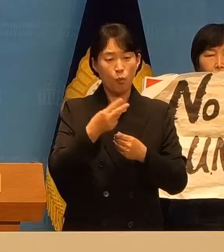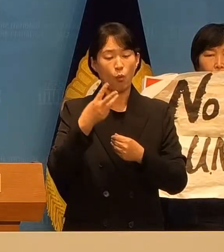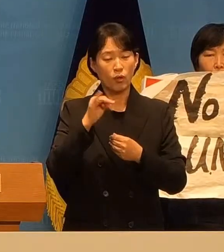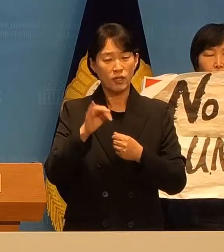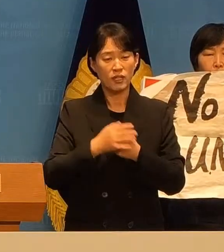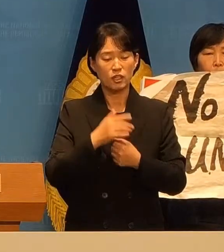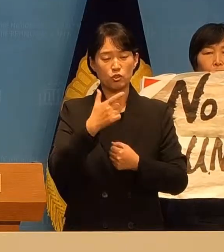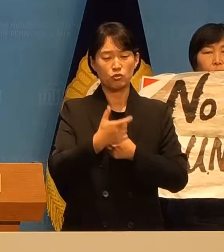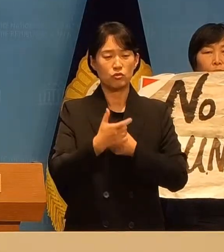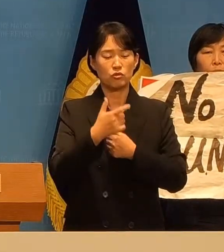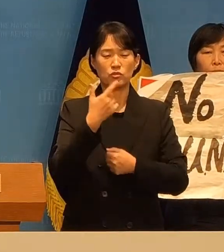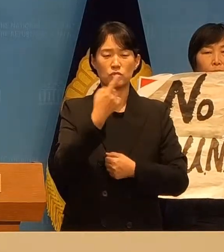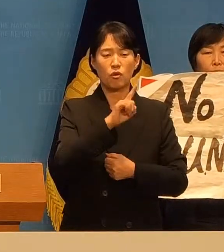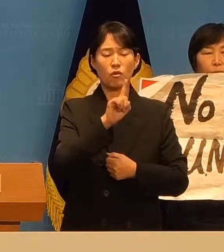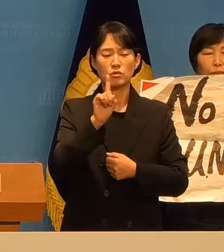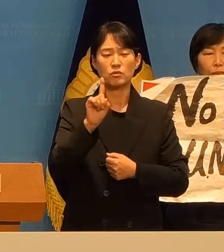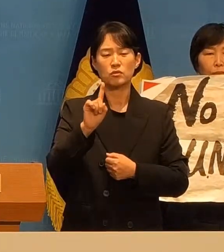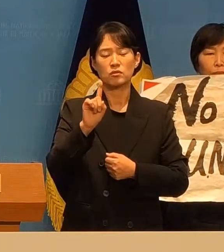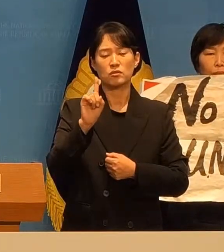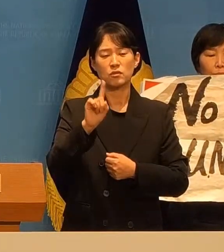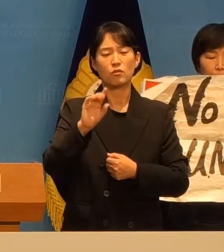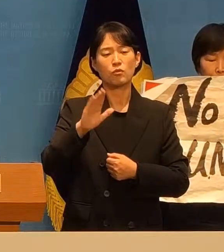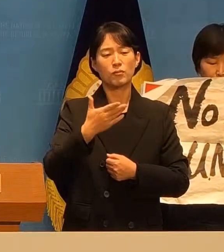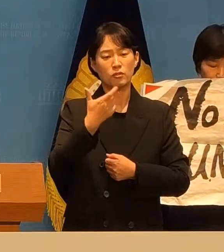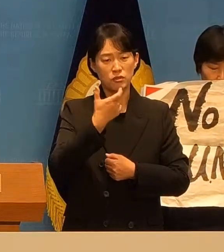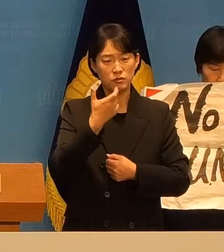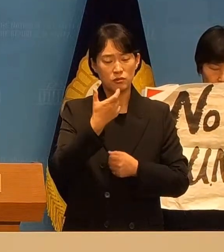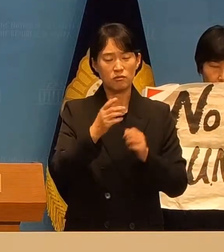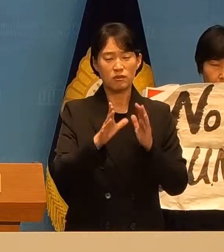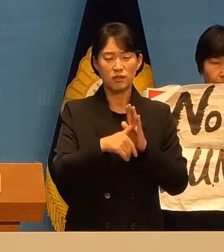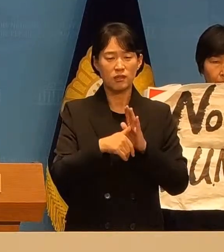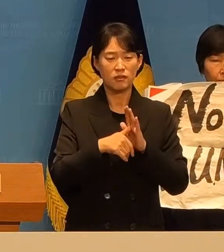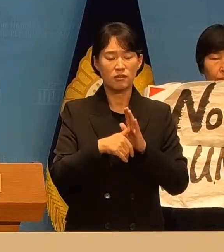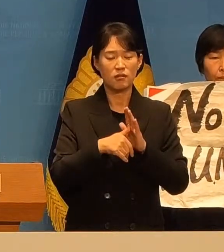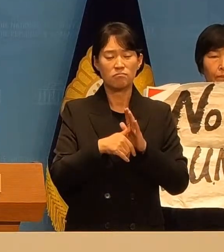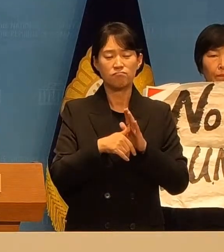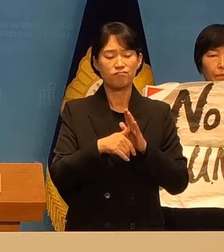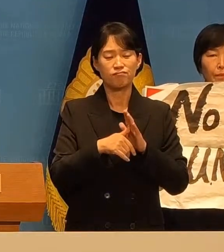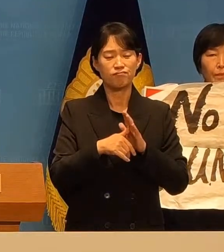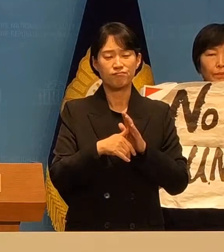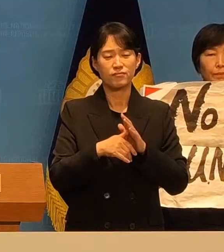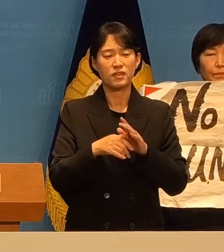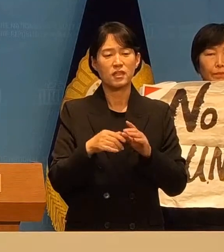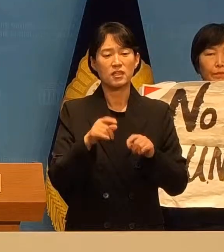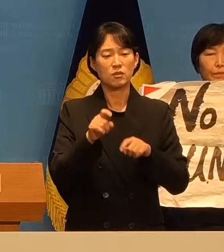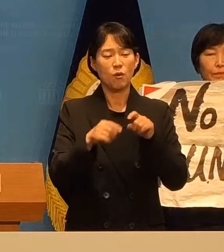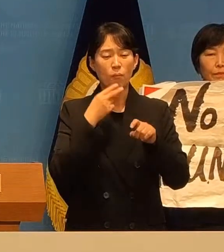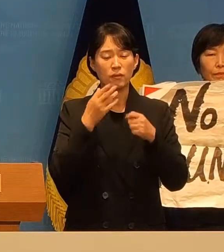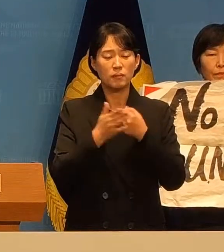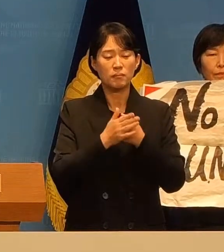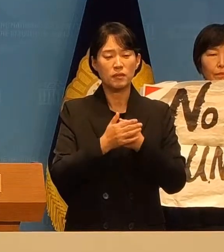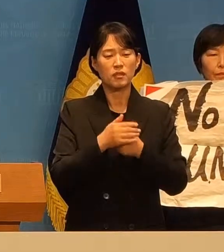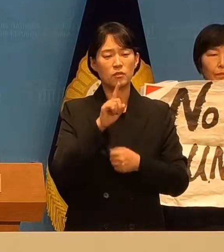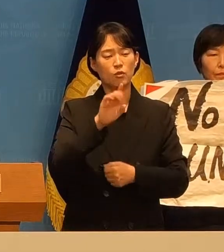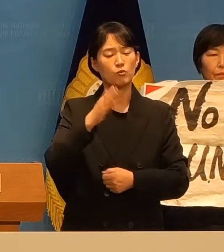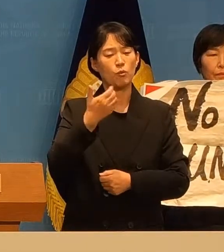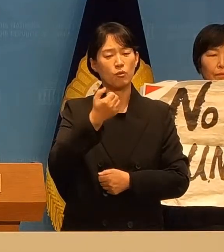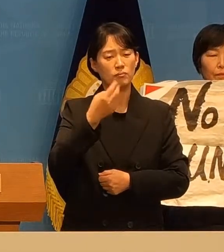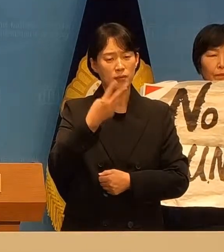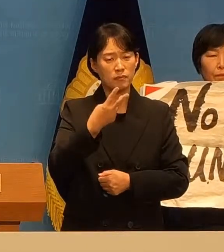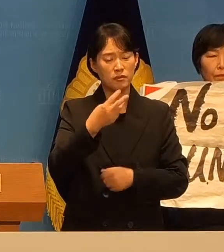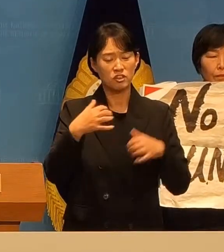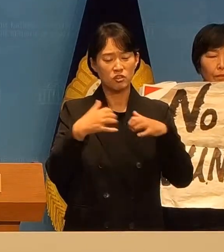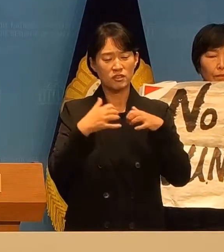50년 7월 7일 결의대로 이행되지 않기 때문에 이것은 또 53년 정전협정